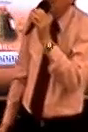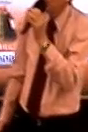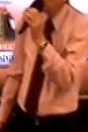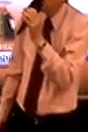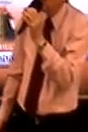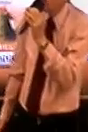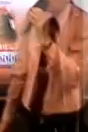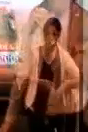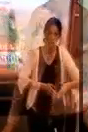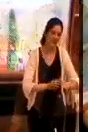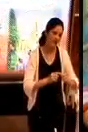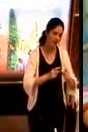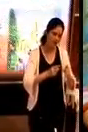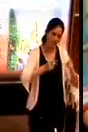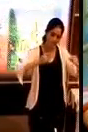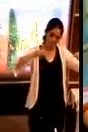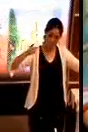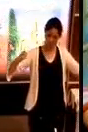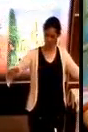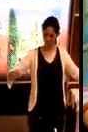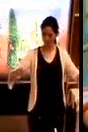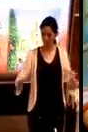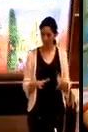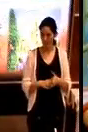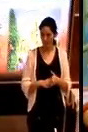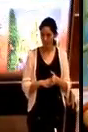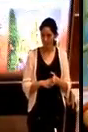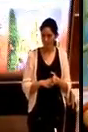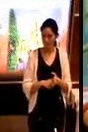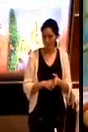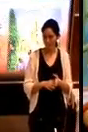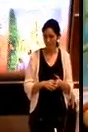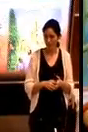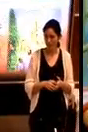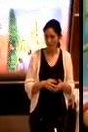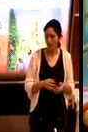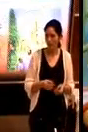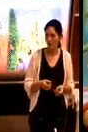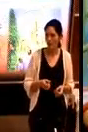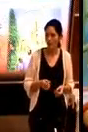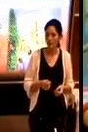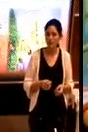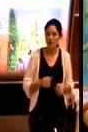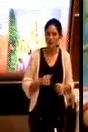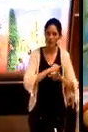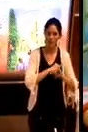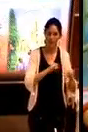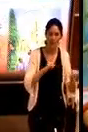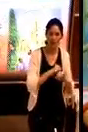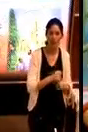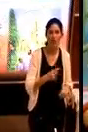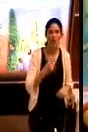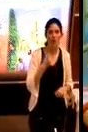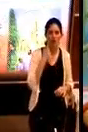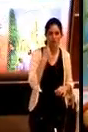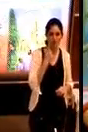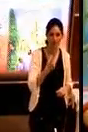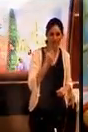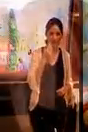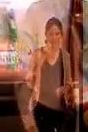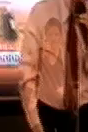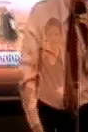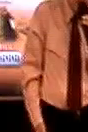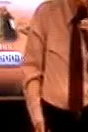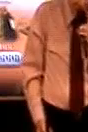120 años predicó Noé. Y yo les pregunto, ¿fueron muchos los que entraron dentro de aquella embarcación? No fueron